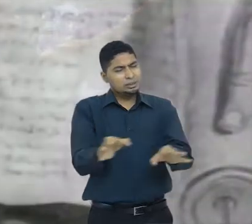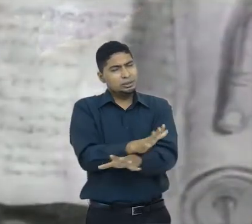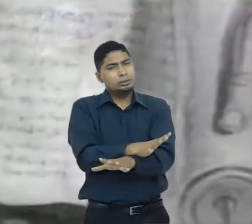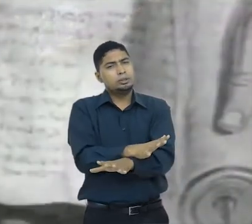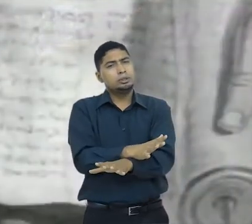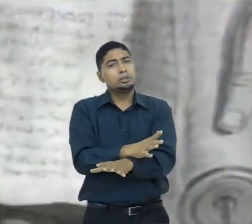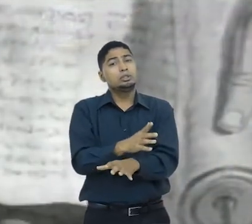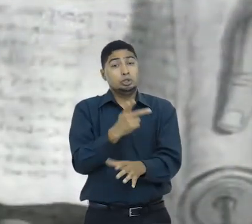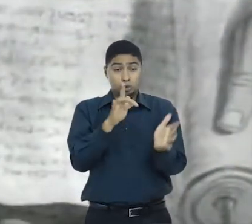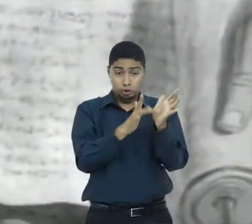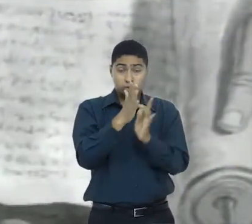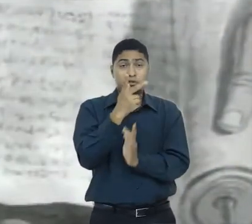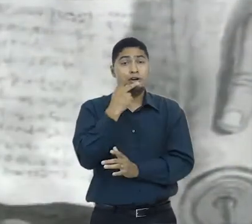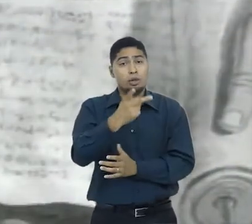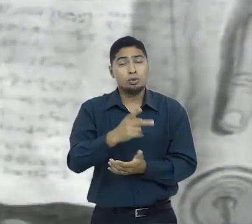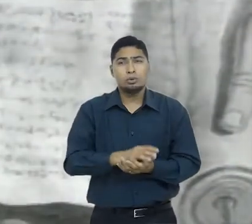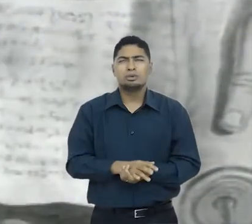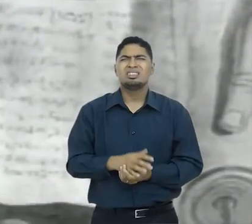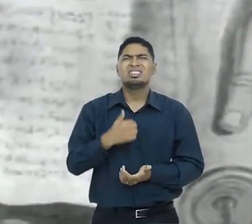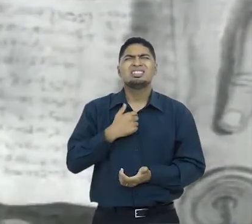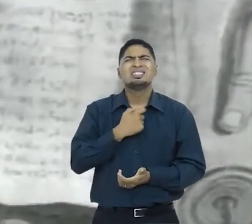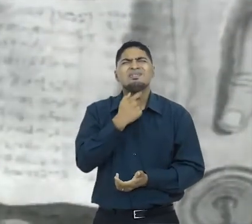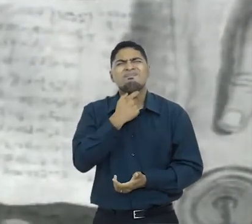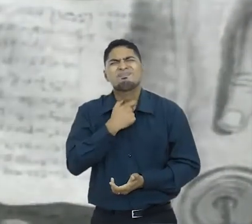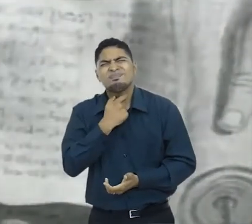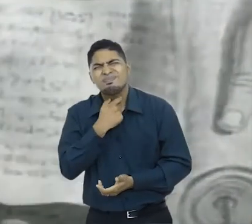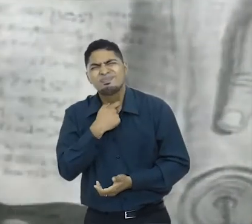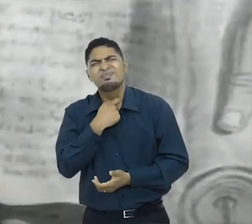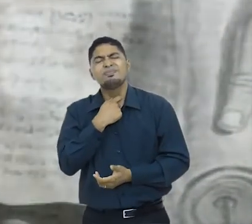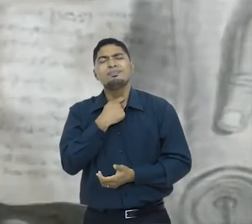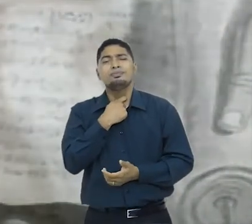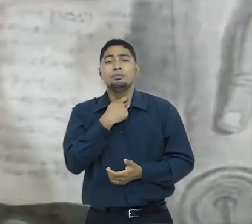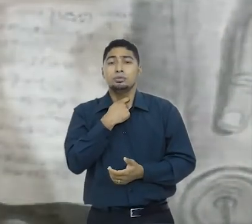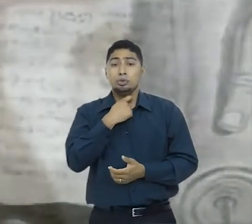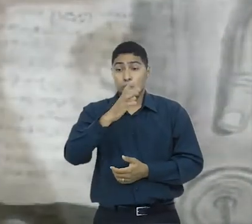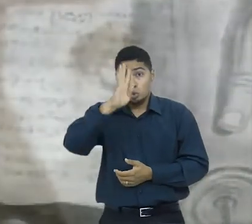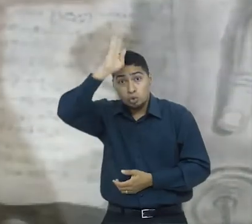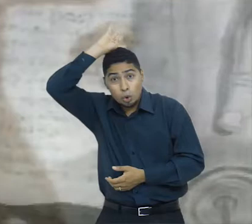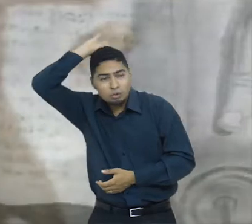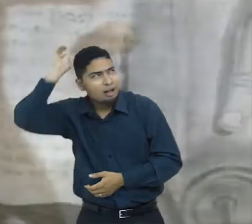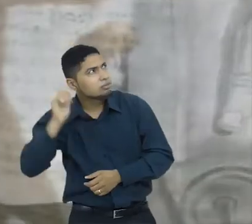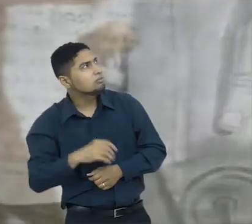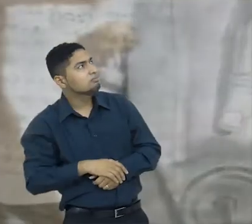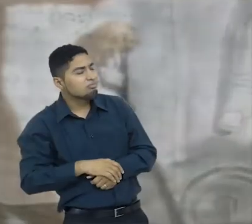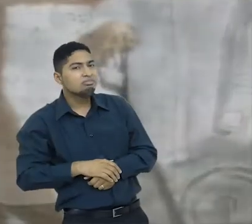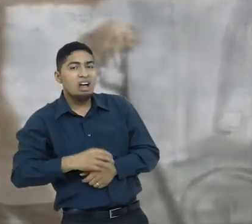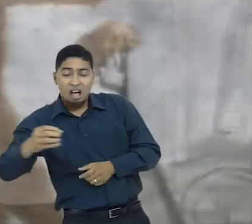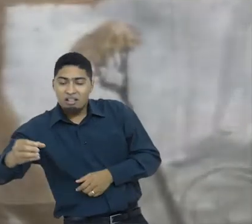Jesus cumpriu mais uma profecia quando disse: Tenho sede. E os soldados em